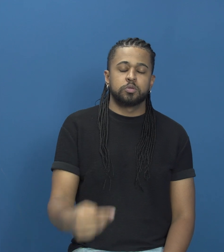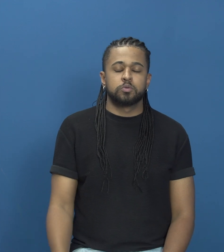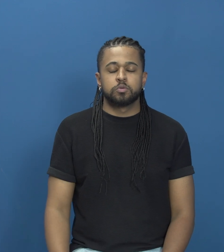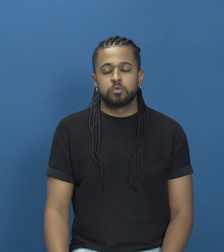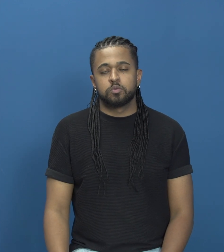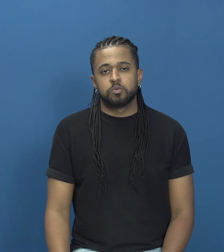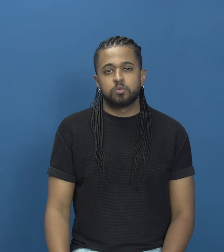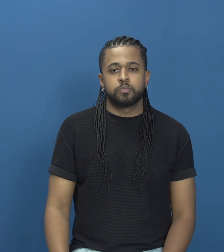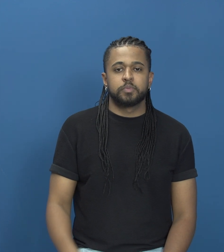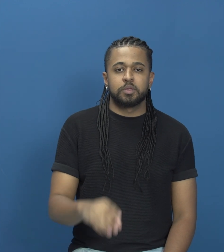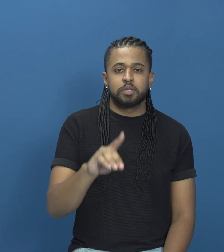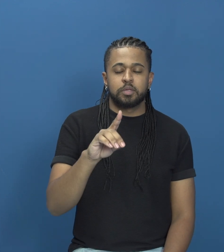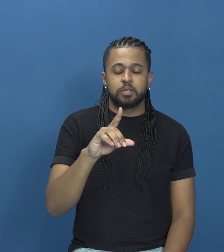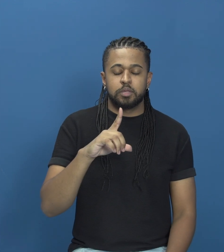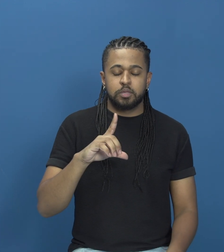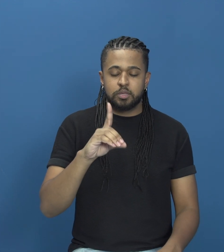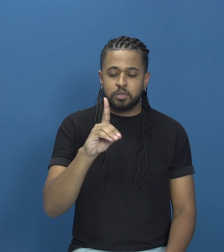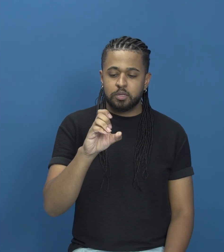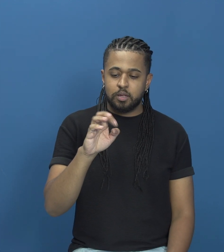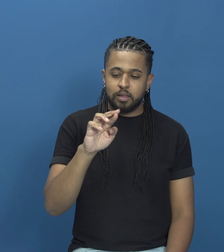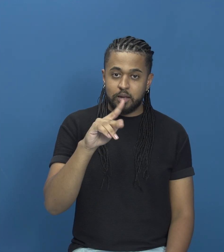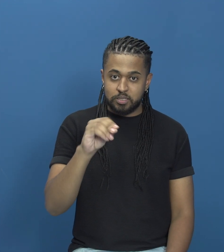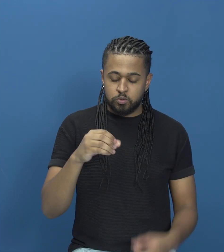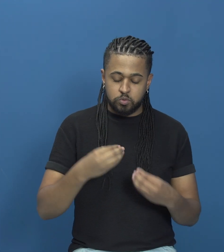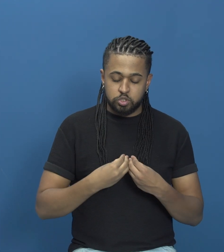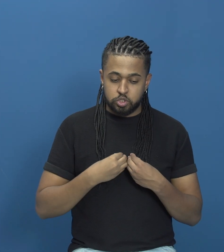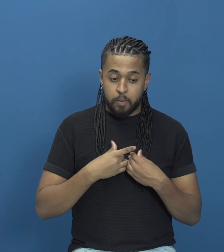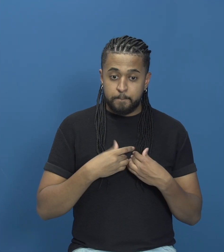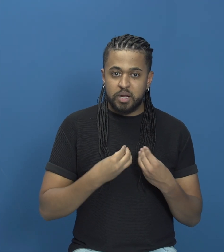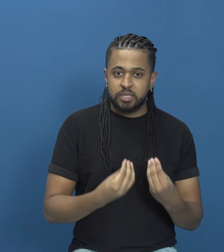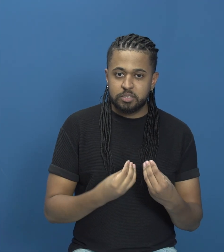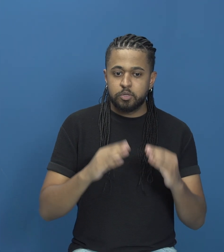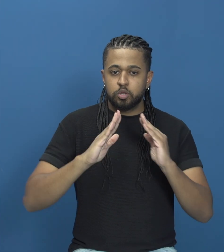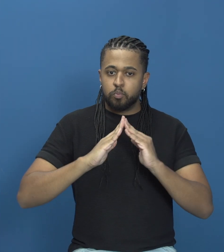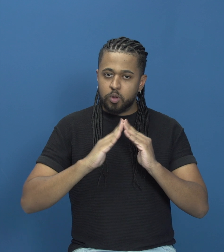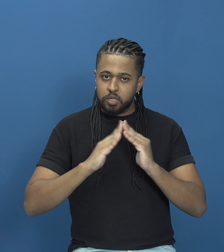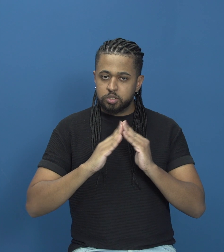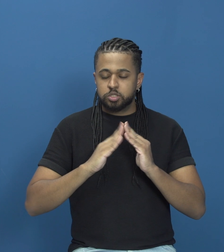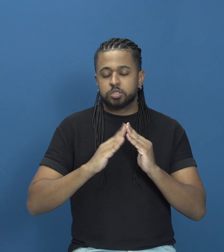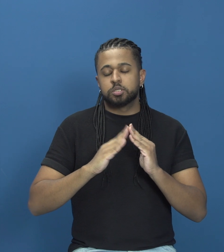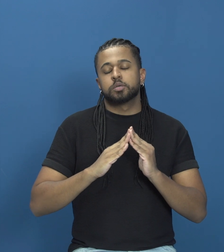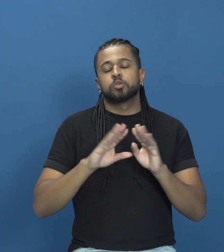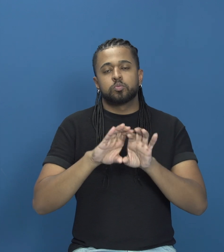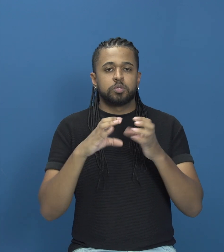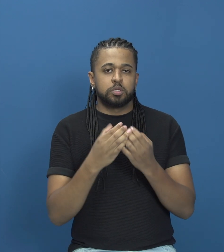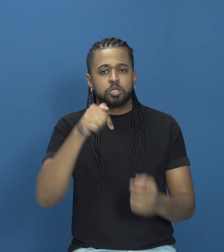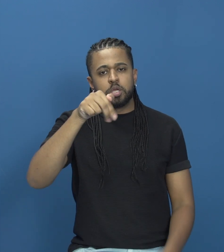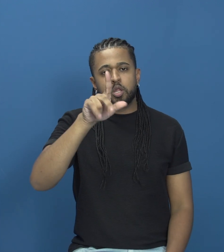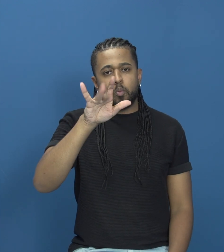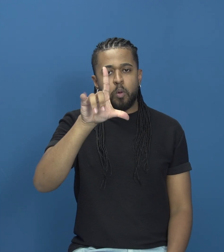11.11.1.3 Declaração de pertencimento e moradia em comunidade quilombola,